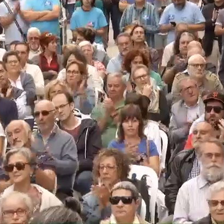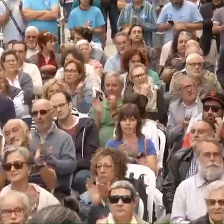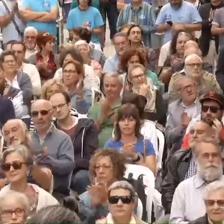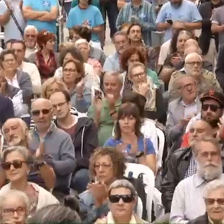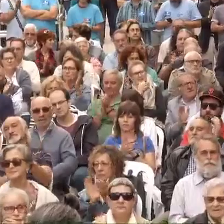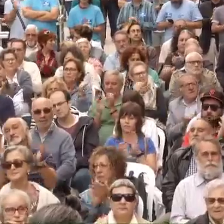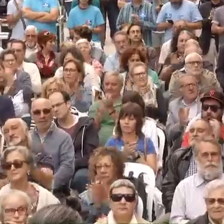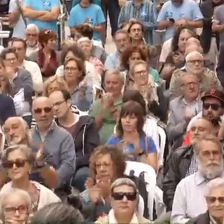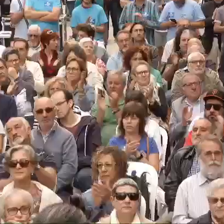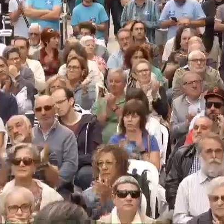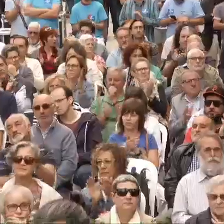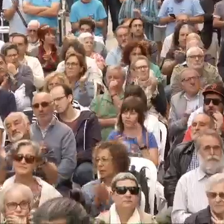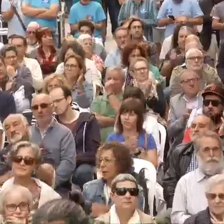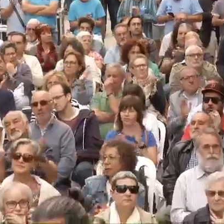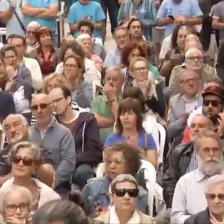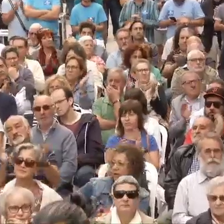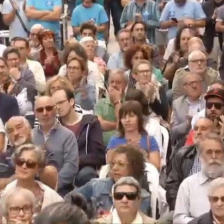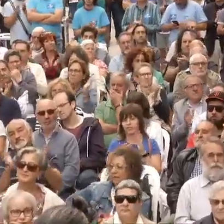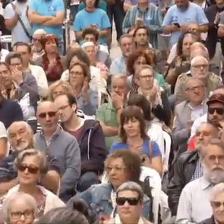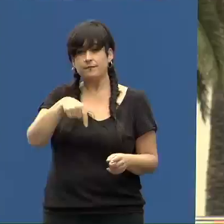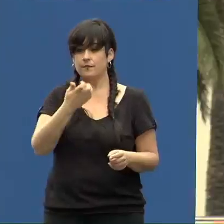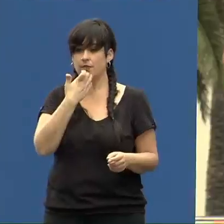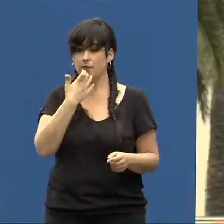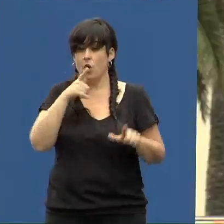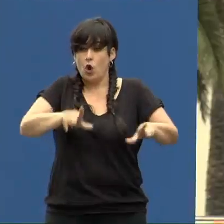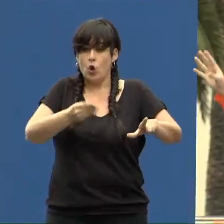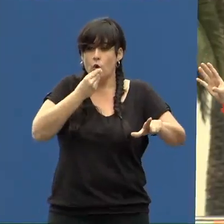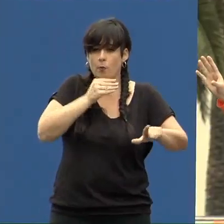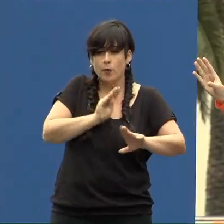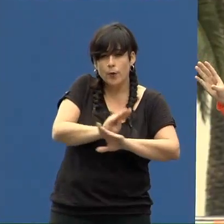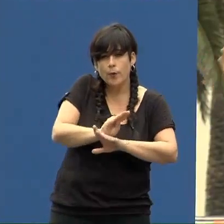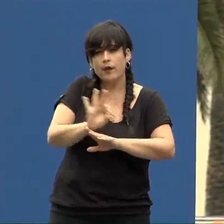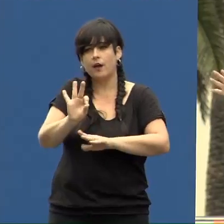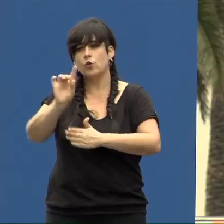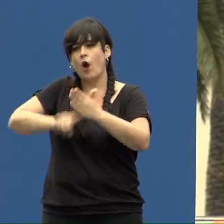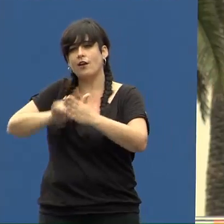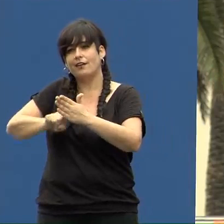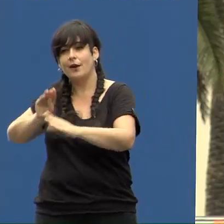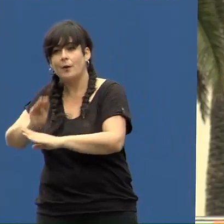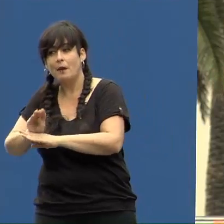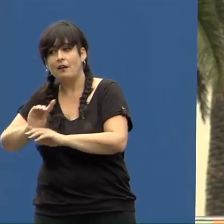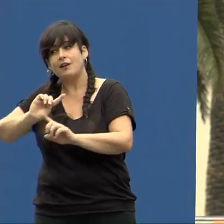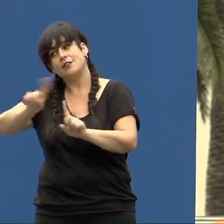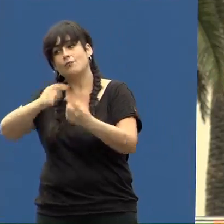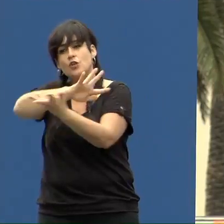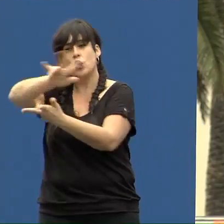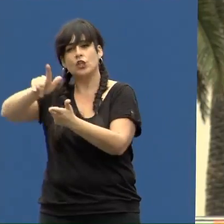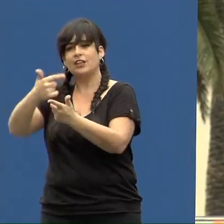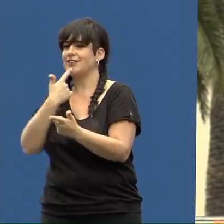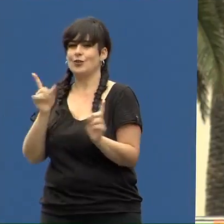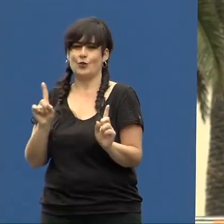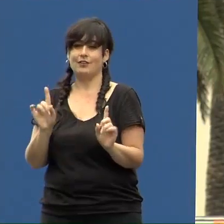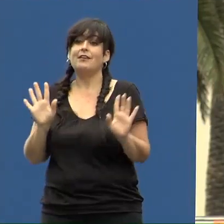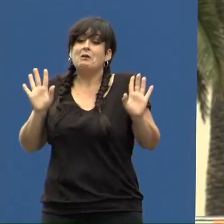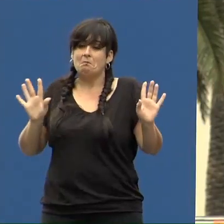los titulares, ni las becas comedor, ni las ayudas al alquiler. No los veréis abriendo los telediarios, pero que sepáis que eso es lo que se